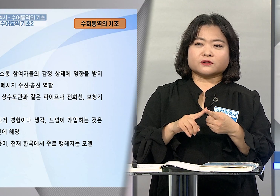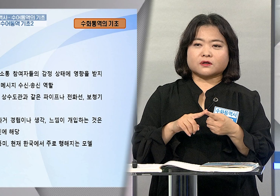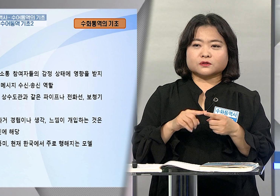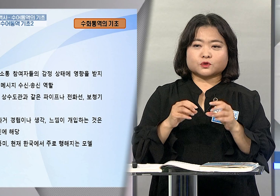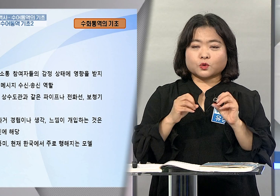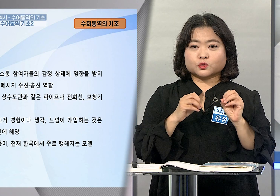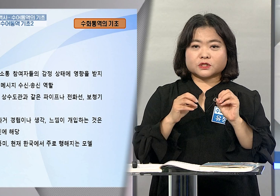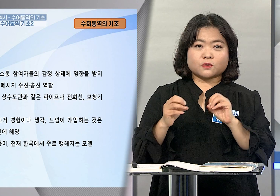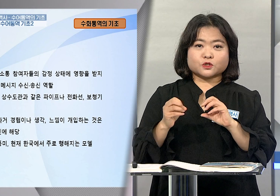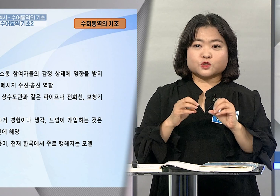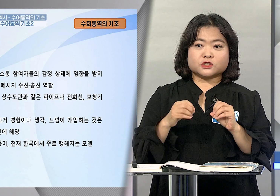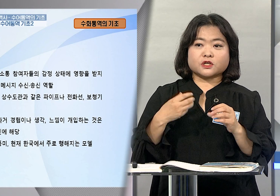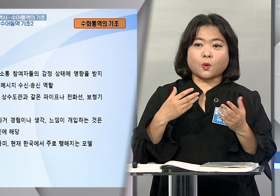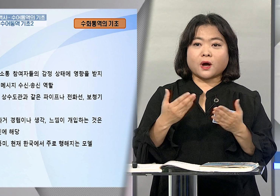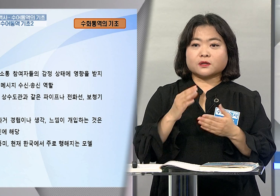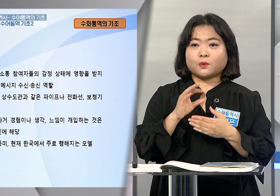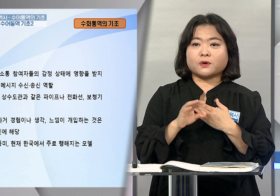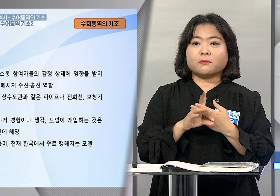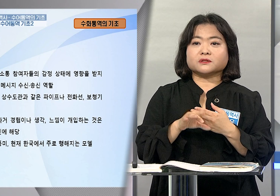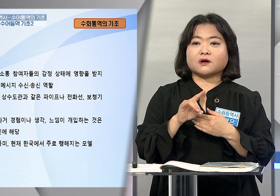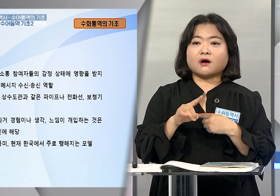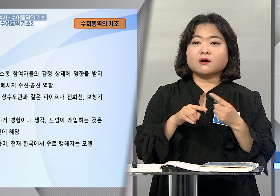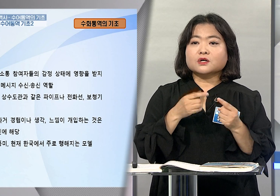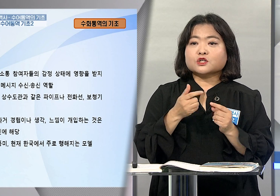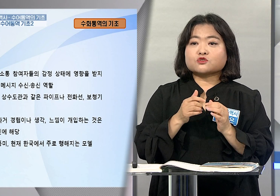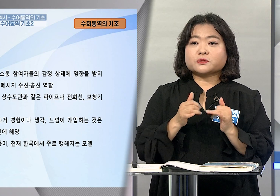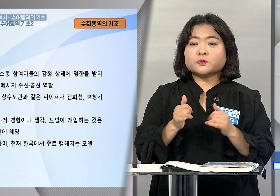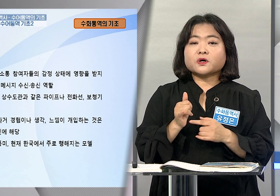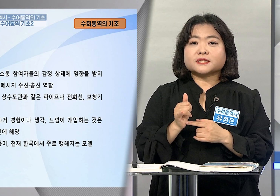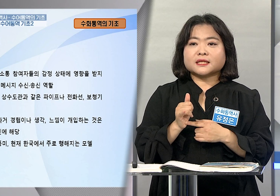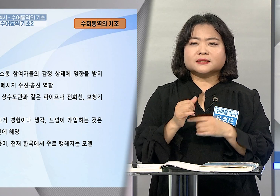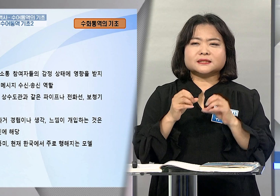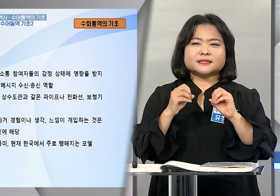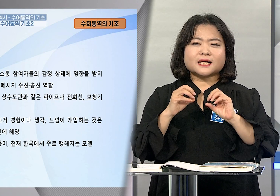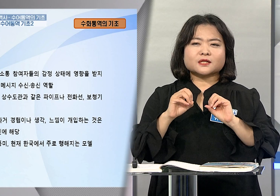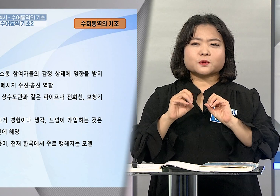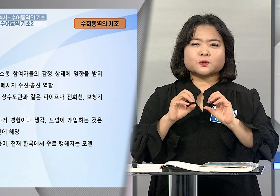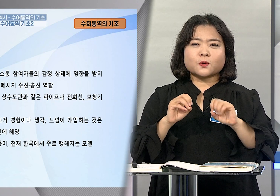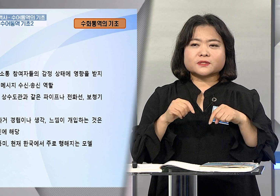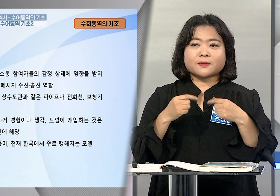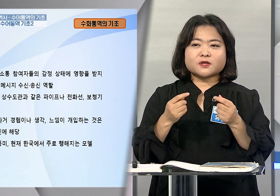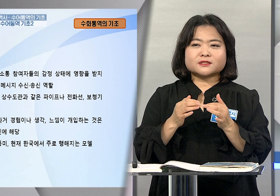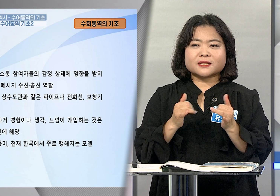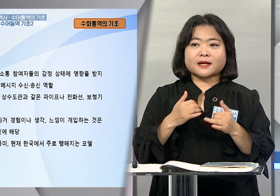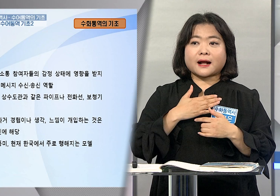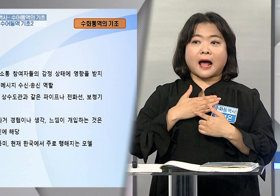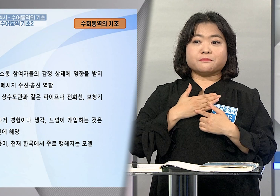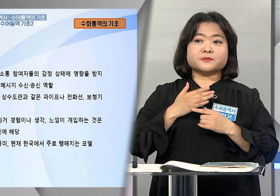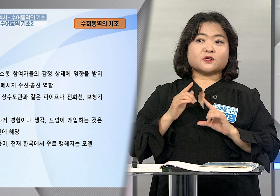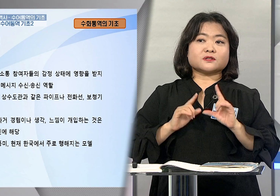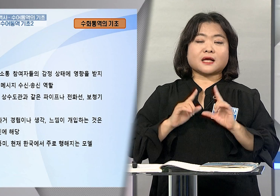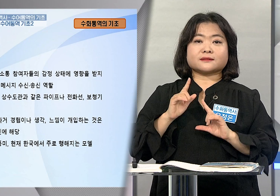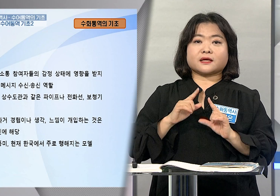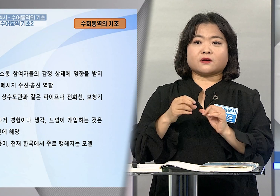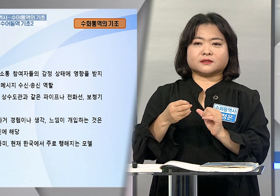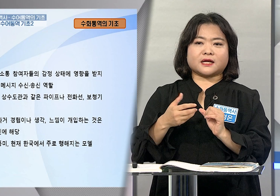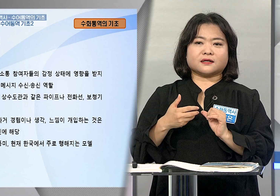어떤 송신과 수신의 역할을 보면 먼저 수화통역사는 의사소통 참여자들의 감정 상태에 영향을